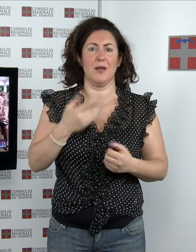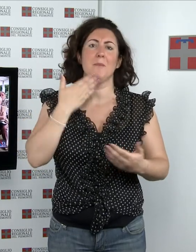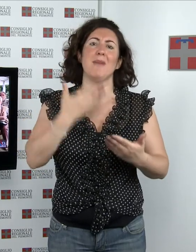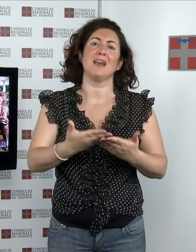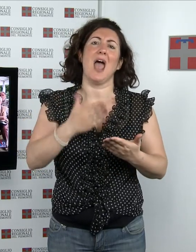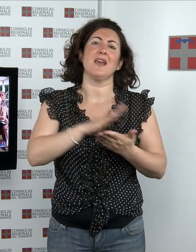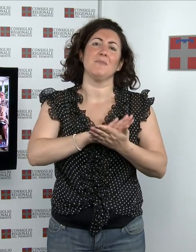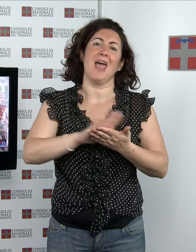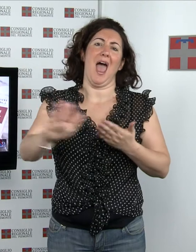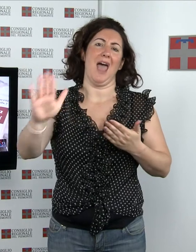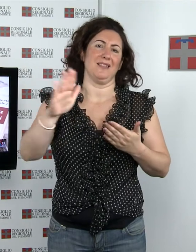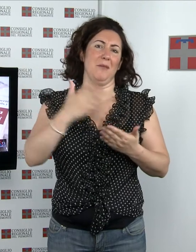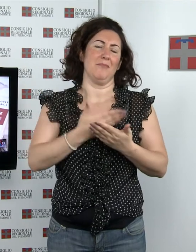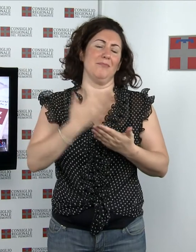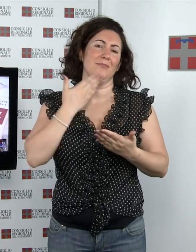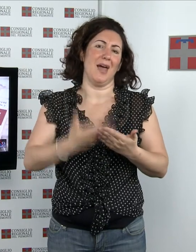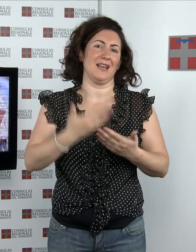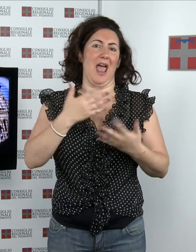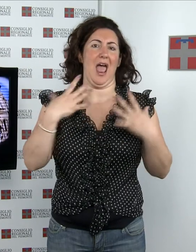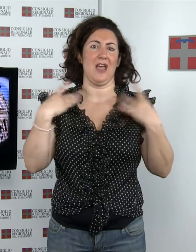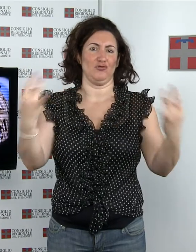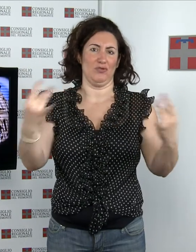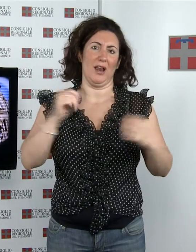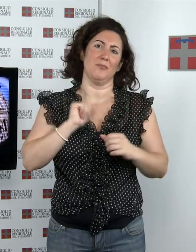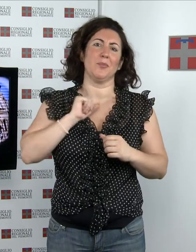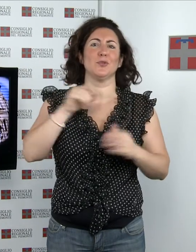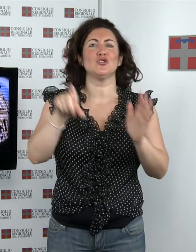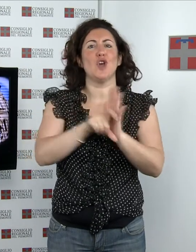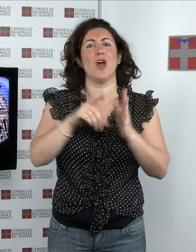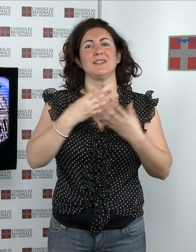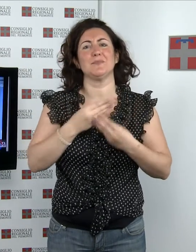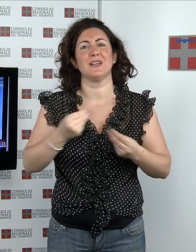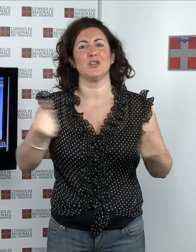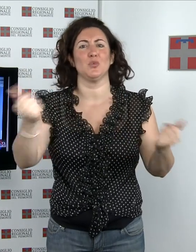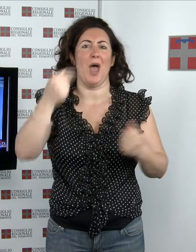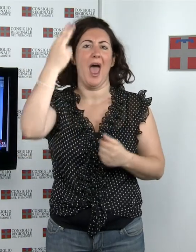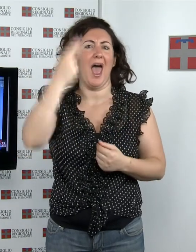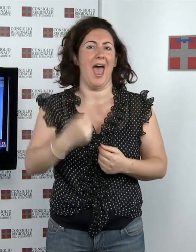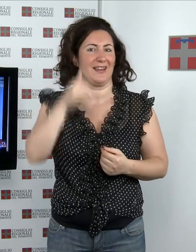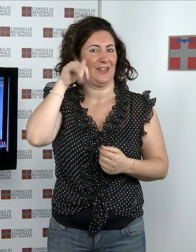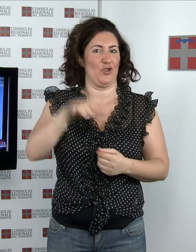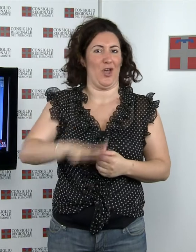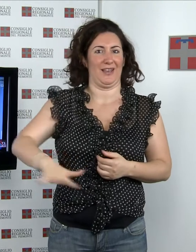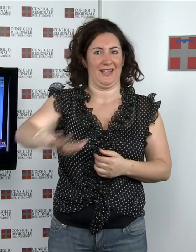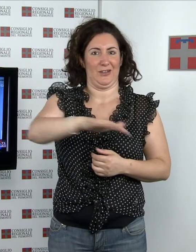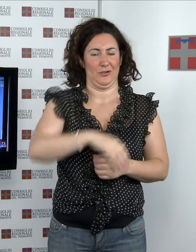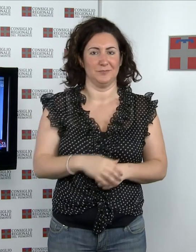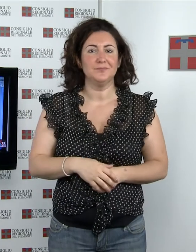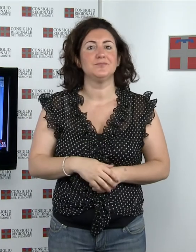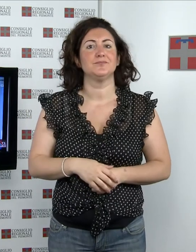spiritualità arte nella Torino barocca comunicati dal per valorizzare la comunicazione della pubblica amministrazione